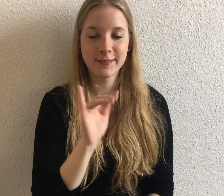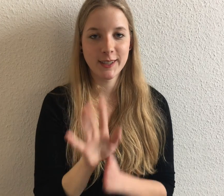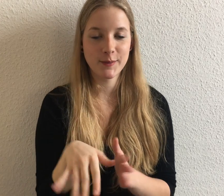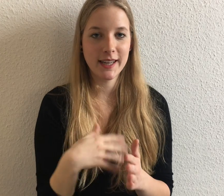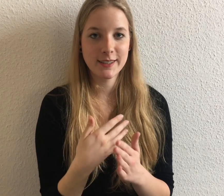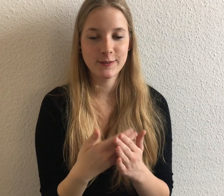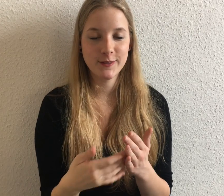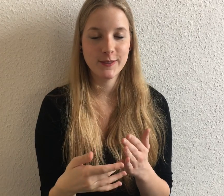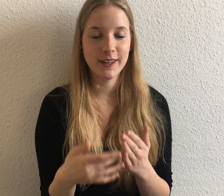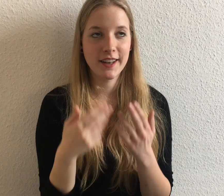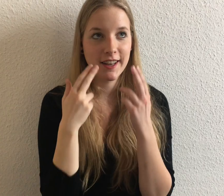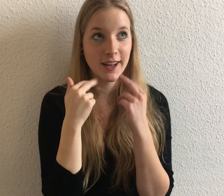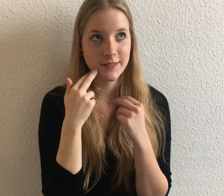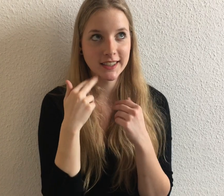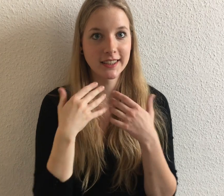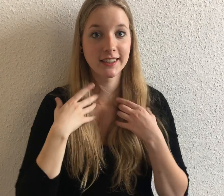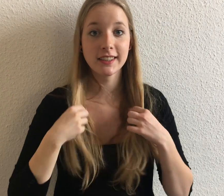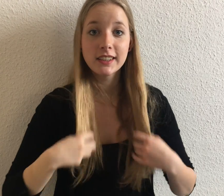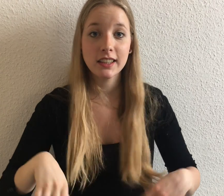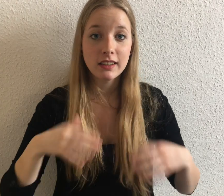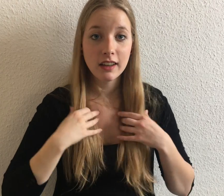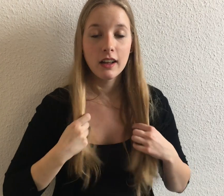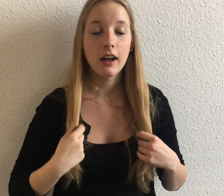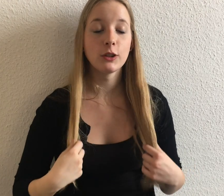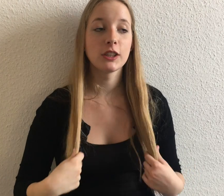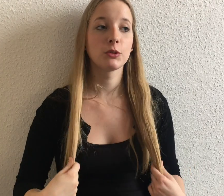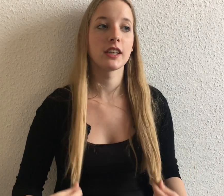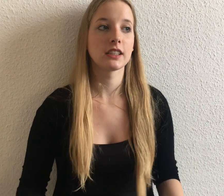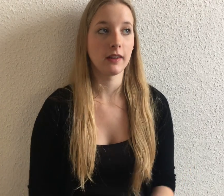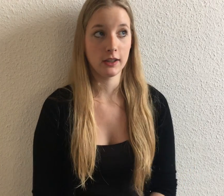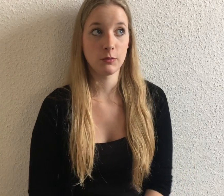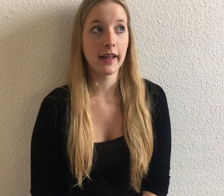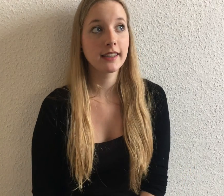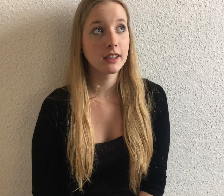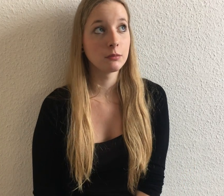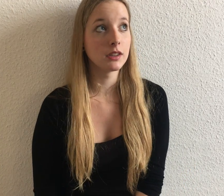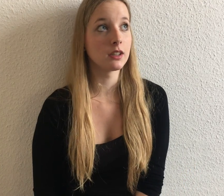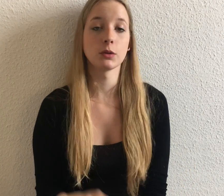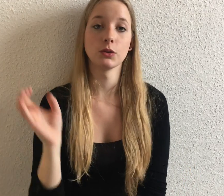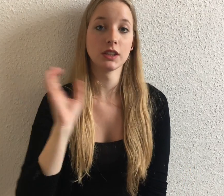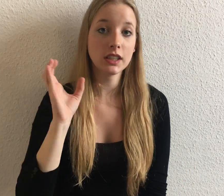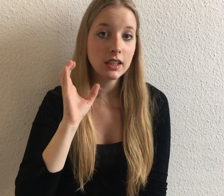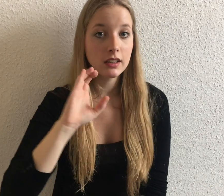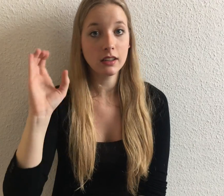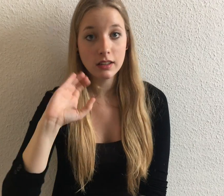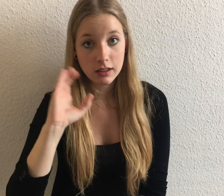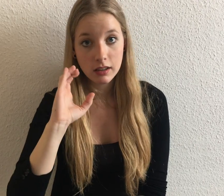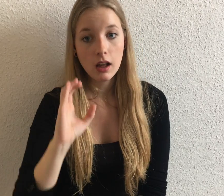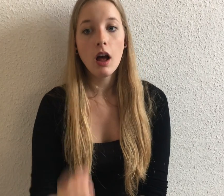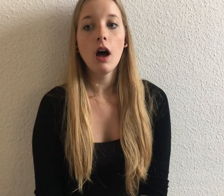Mein Gebärdenname ist Cindy. Also ich habe sozusagen zwei. Also meine Eltern nennen mich halt immer so Cindy.